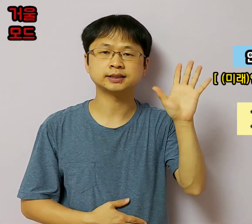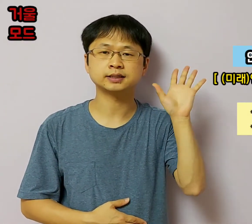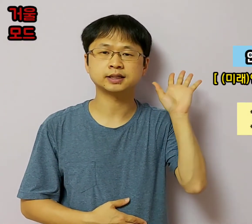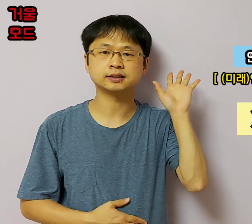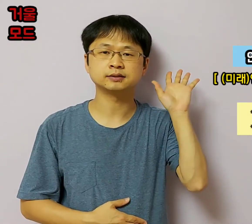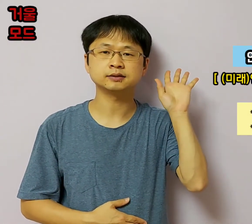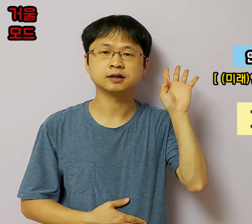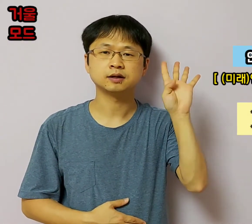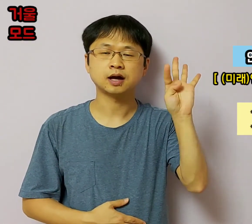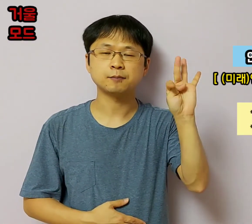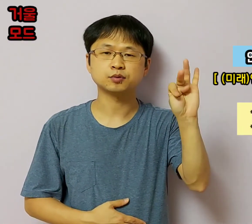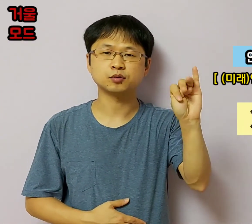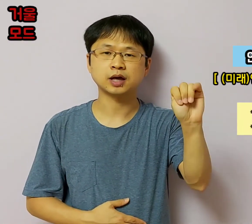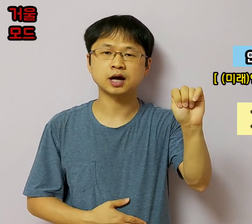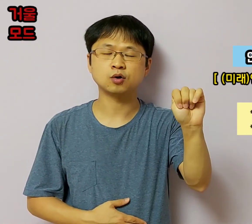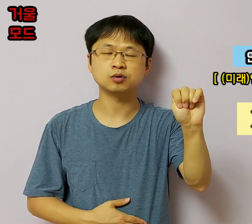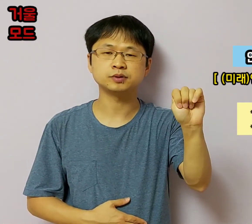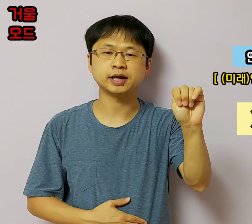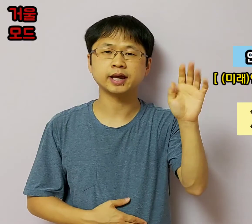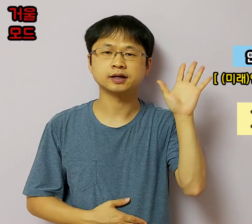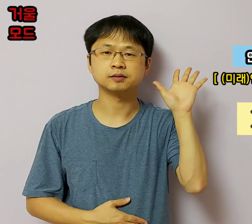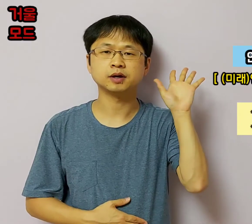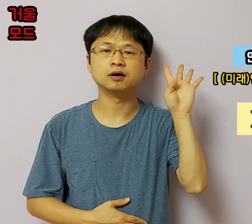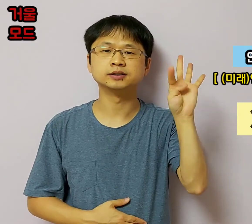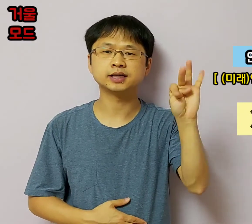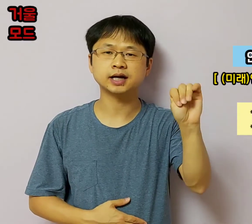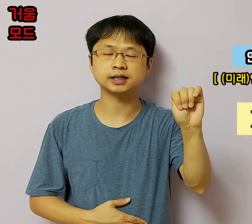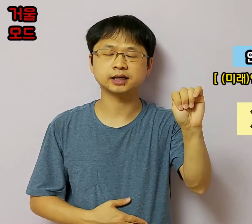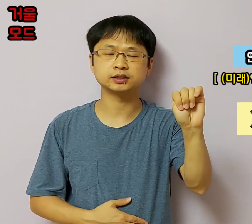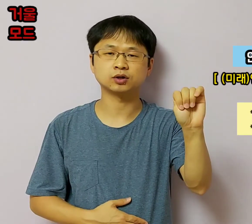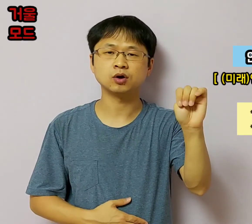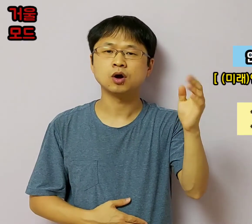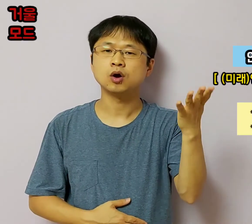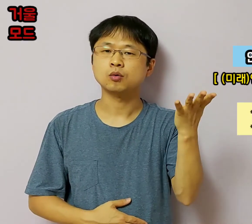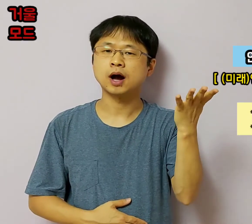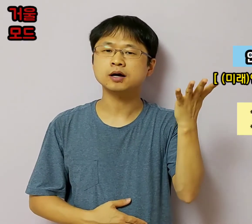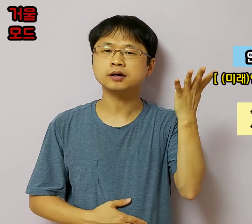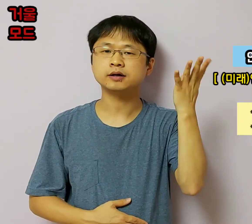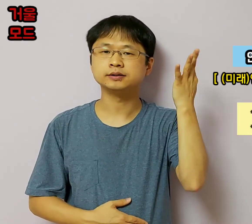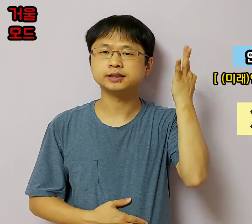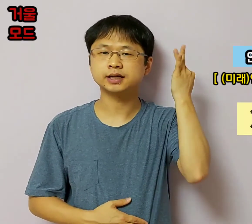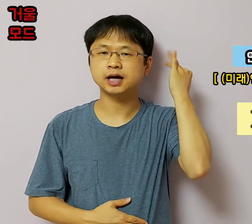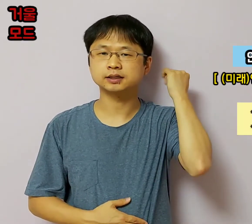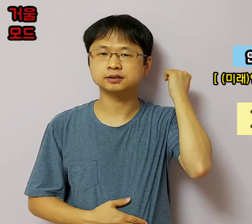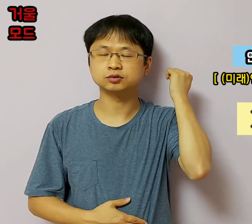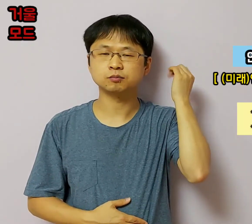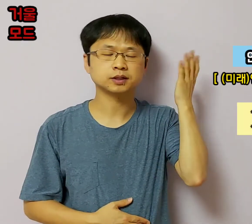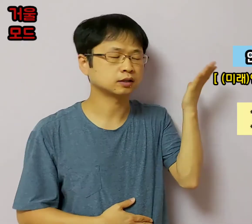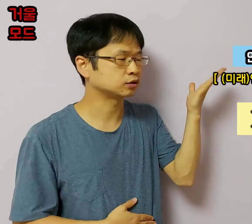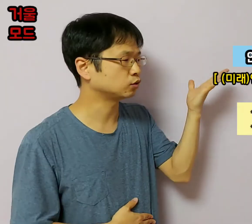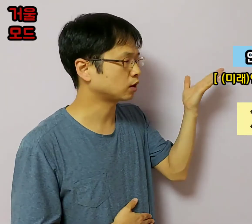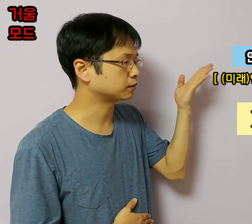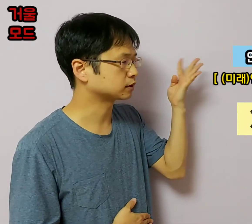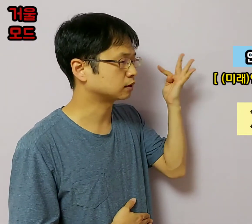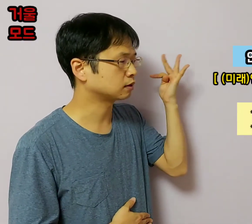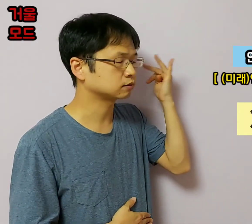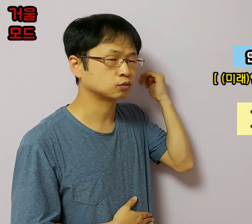날짜를 세는 앞으로 다가올 미래, 그러면 언젠가가 되겠죠. 과거의 언젠가 하는 것은 손바닥을 뒤로 가면서